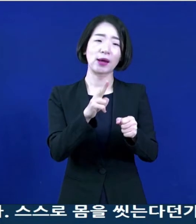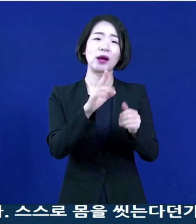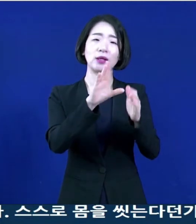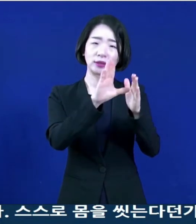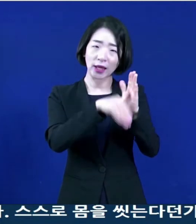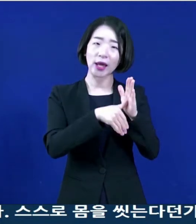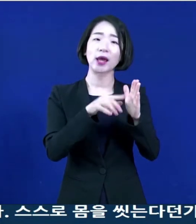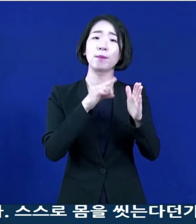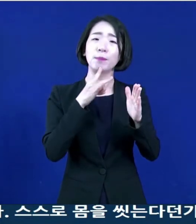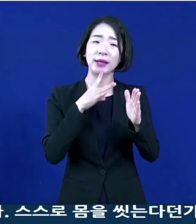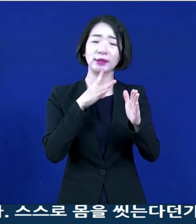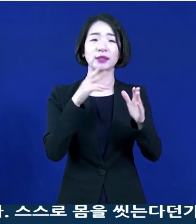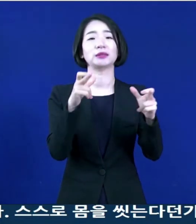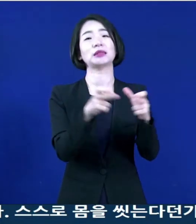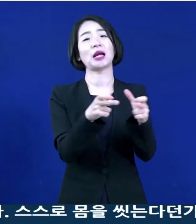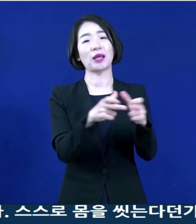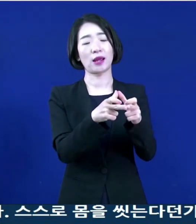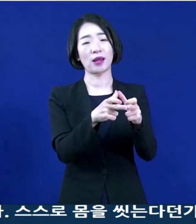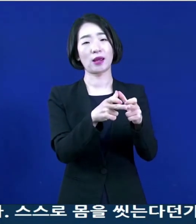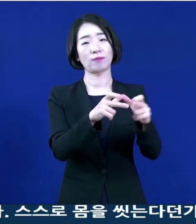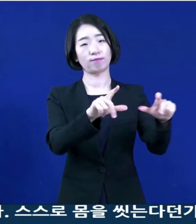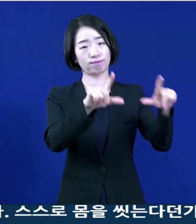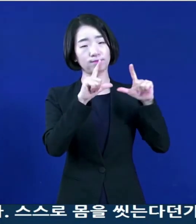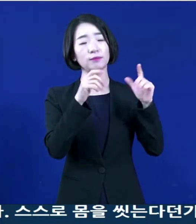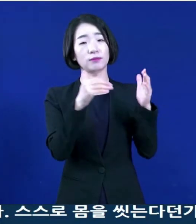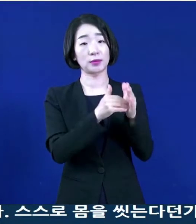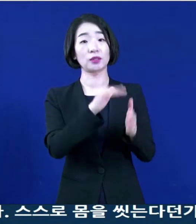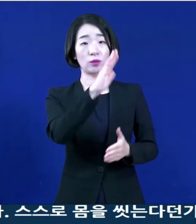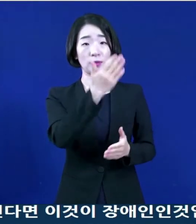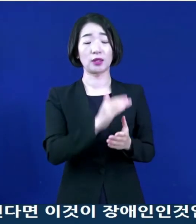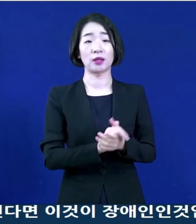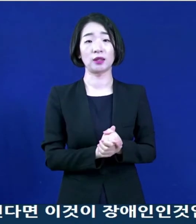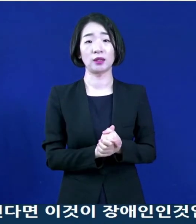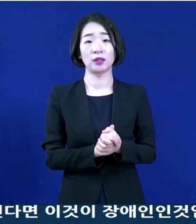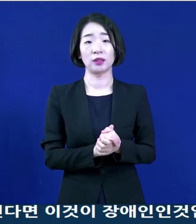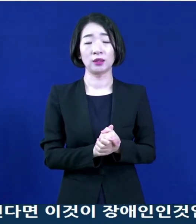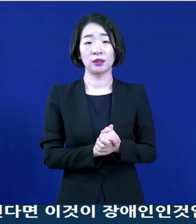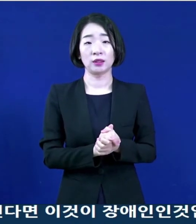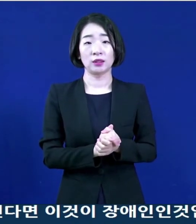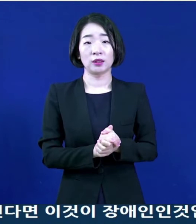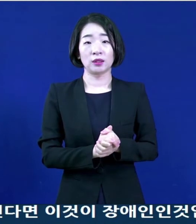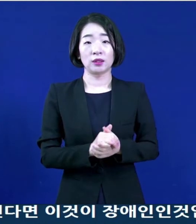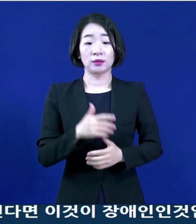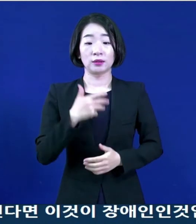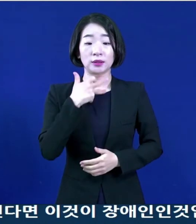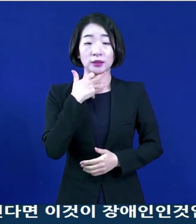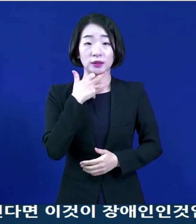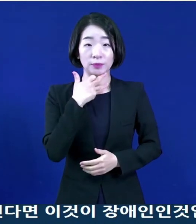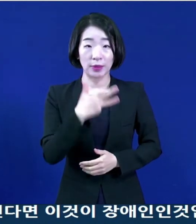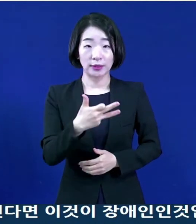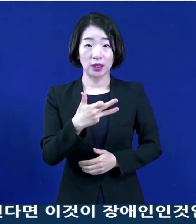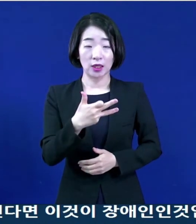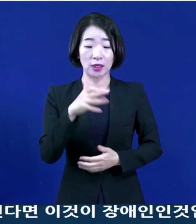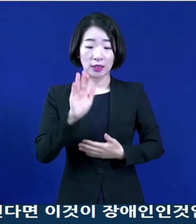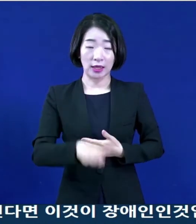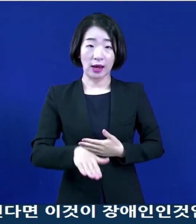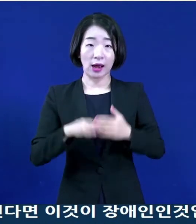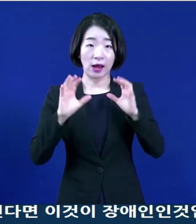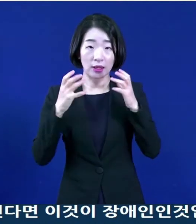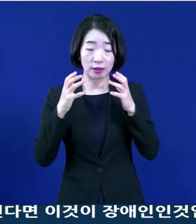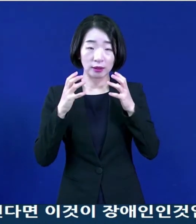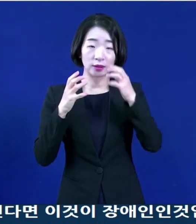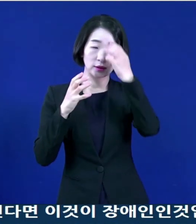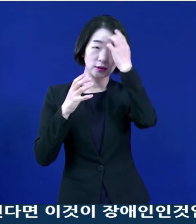장애라고 규명을 합니다. 이런 차이가 있는 것이죠. 18세 이하의 어린이의 경우 장애 인구는